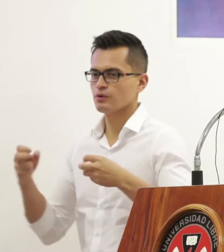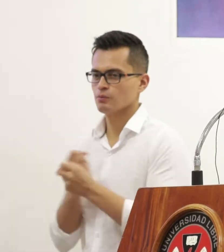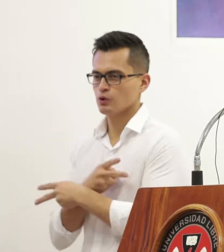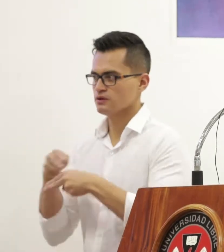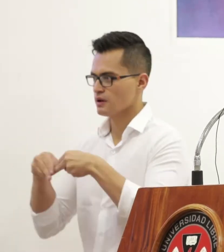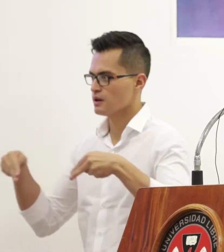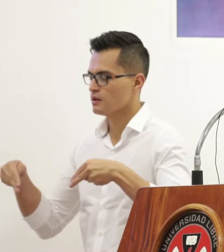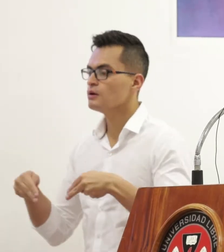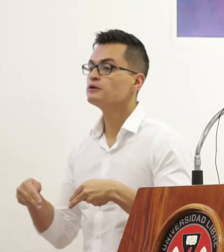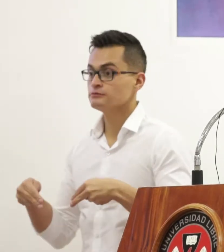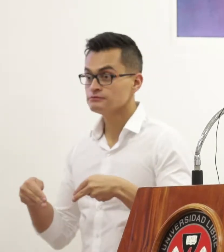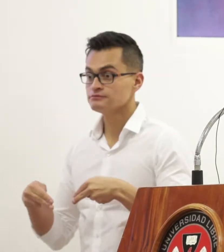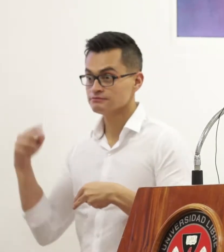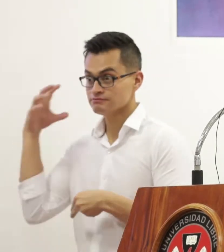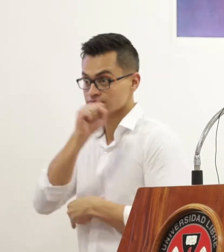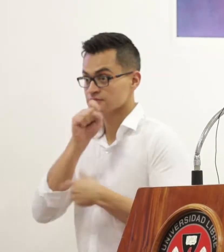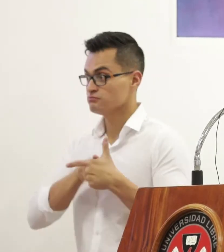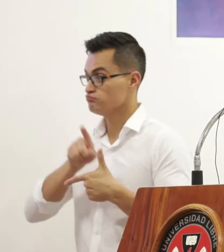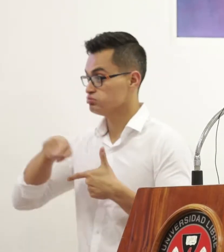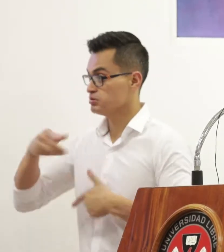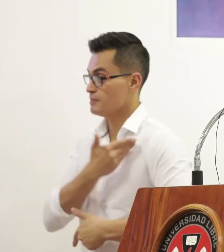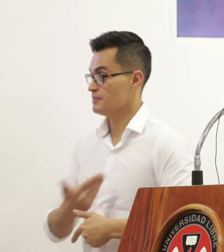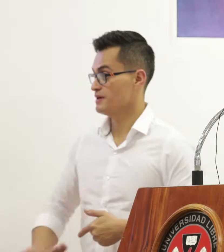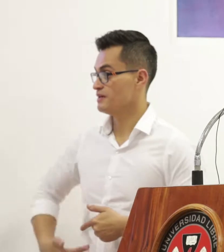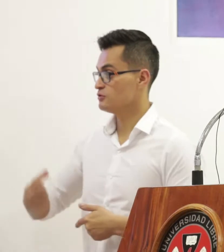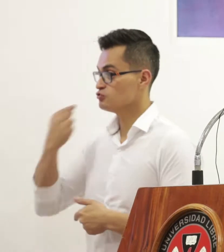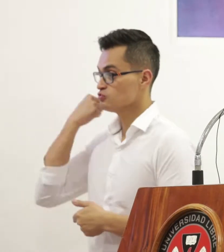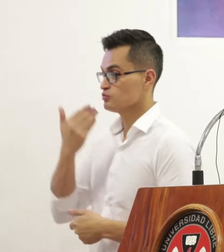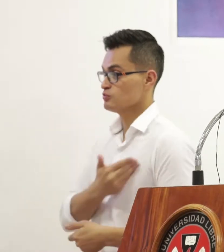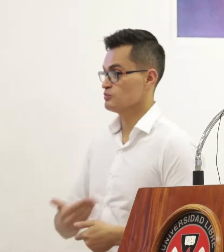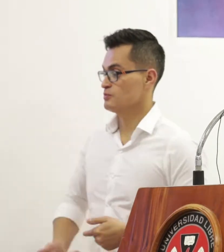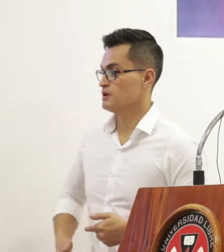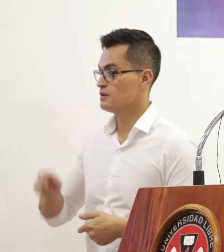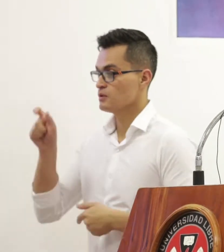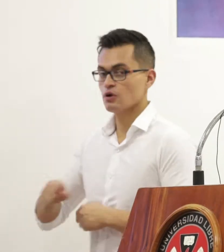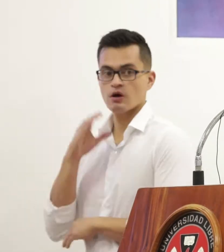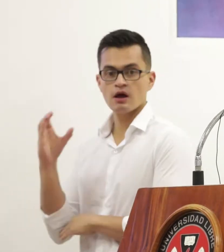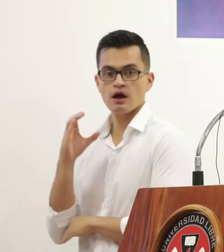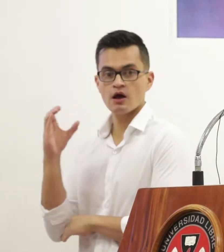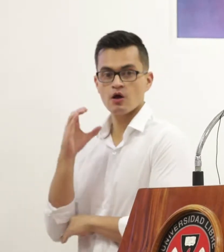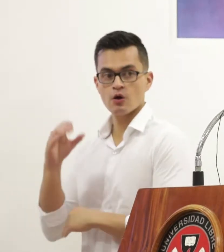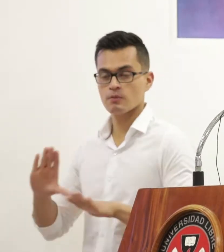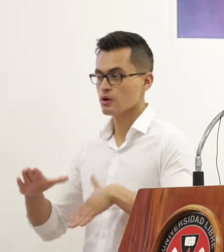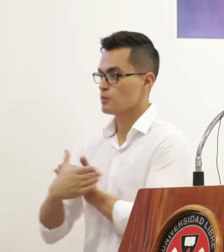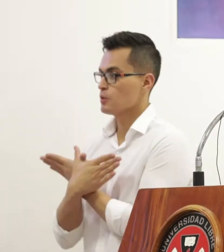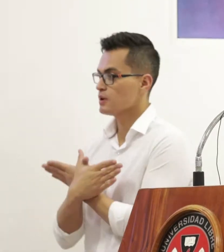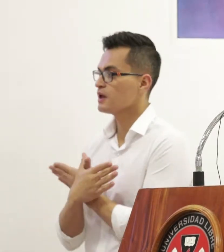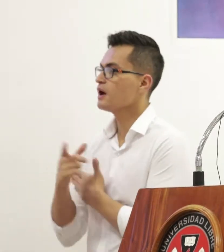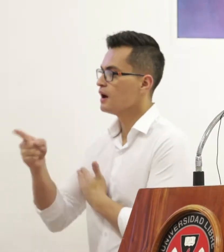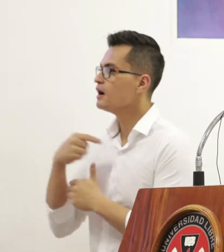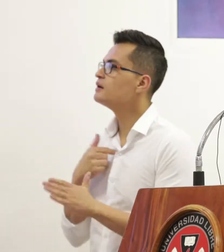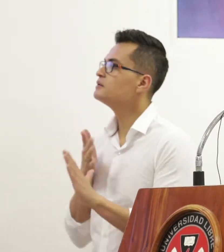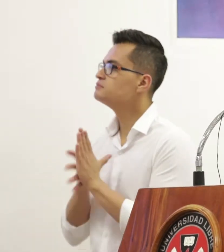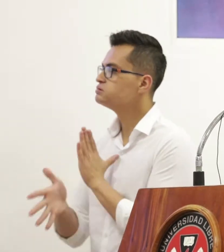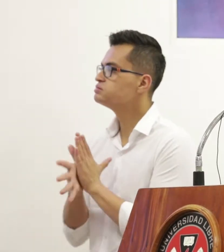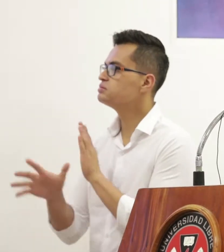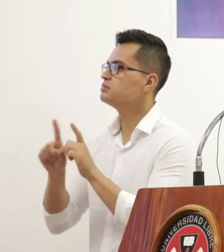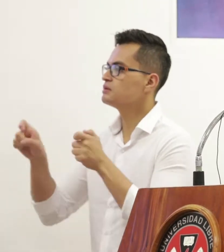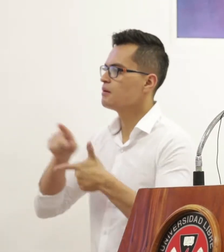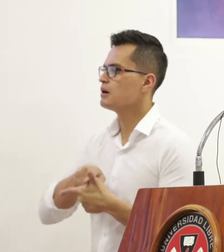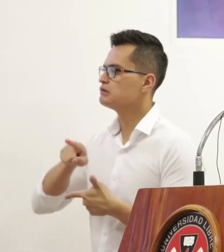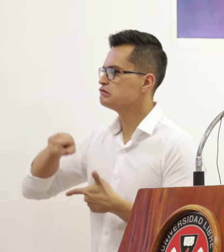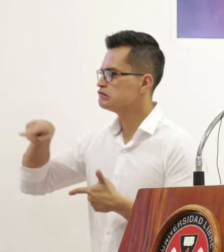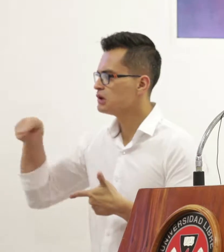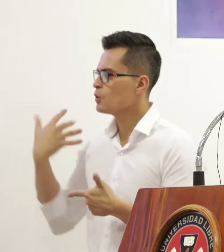las cifras que contó el presidente de la República recientemente en el lanzamiento de la alianza en favor de